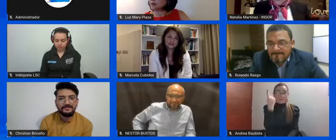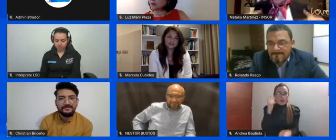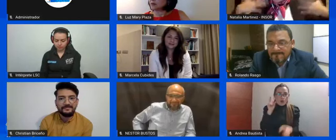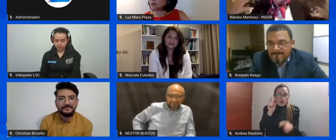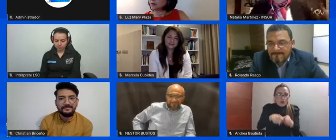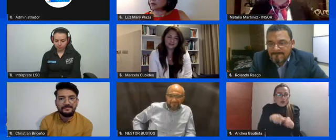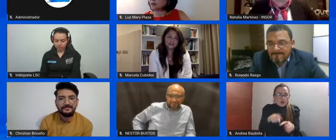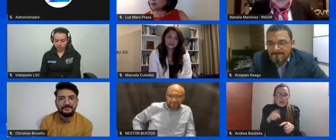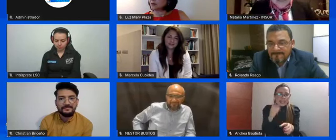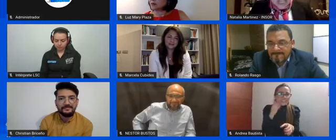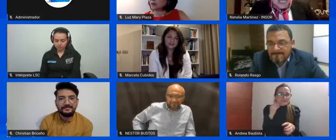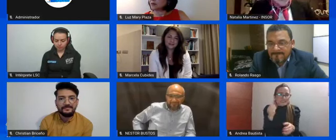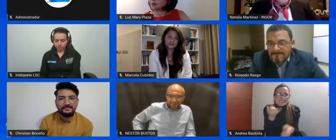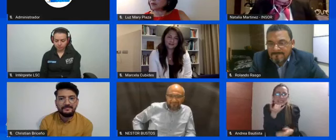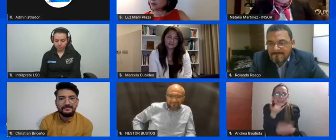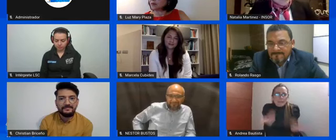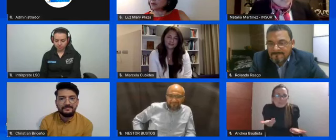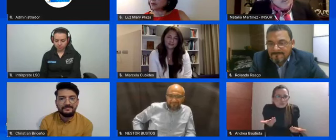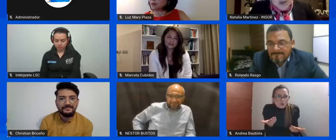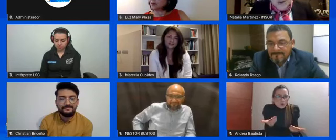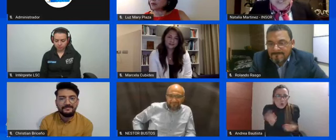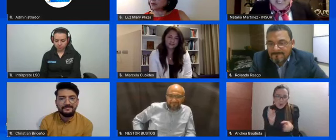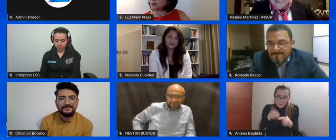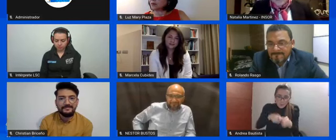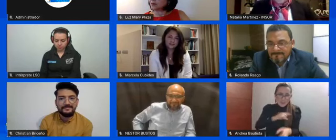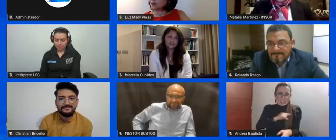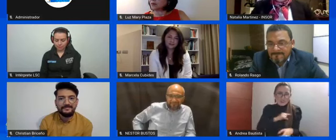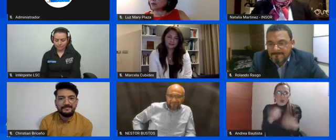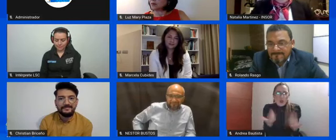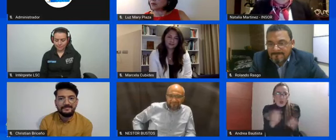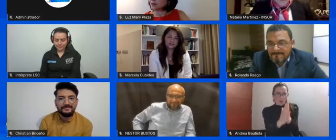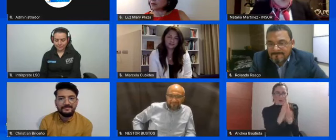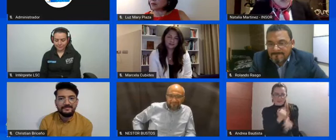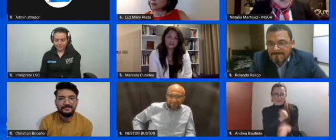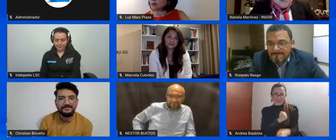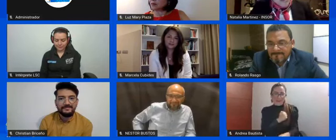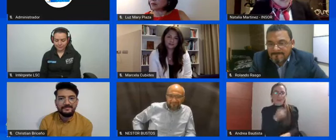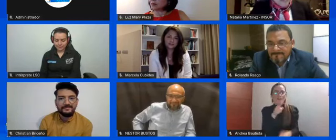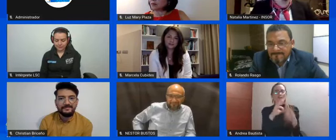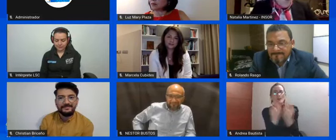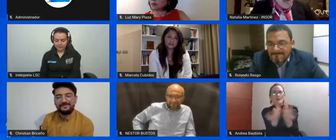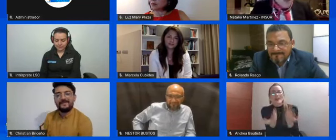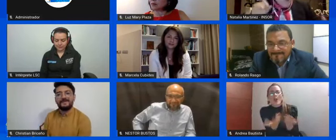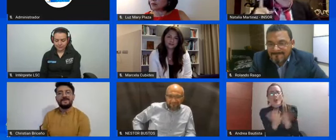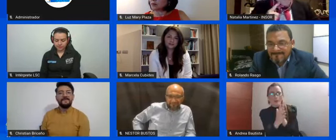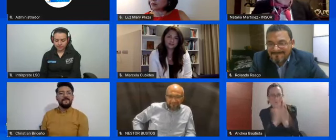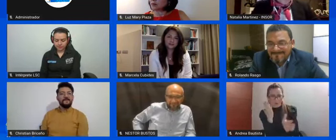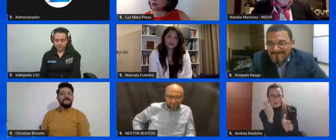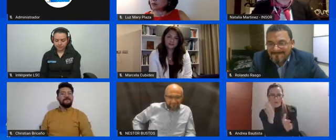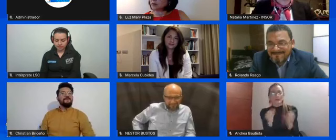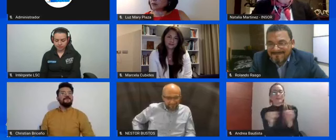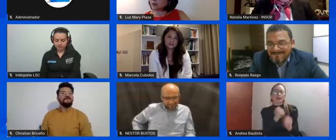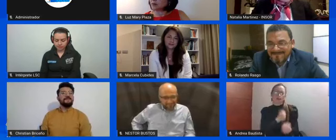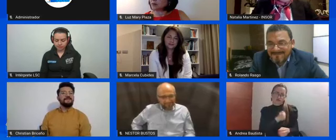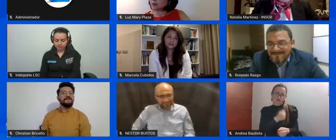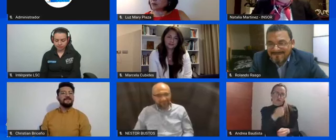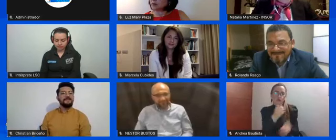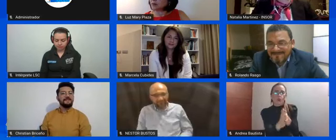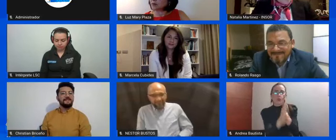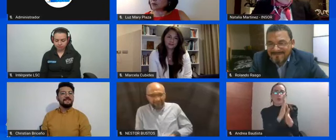instituto? ¿Cómo es tu familia? Y cuéntanos otra cosa, y es cómo los jóvenes, ahora los jóvenes sordos, ven